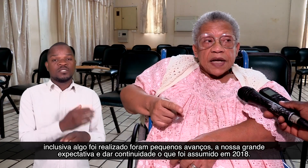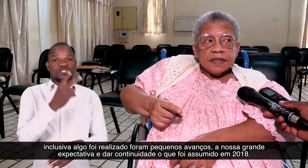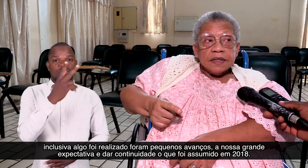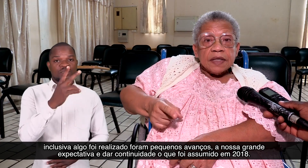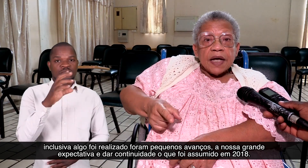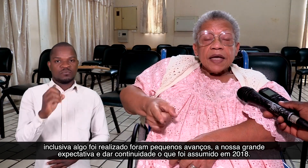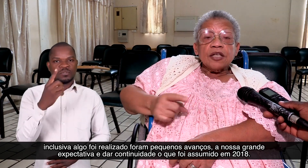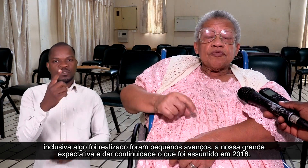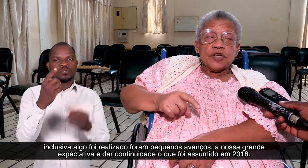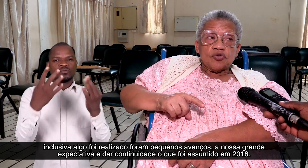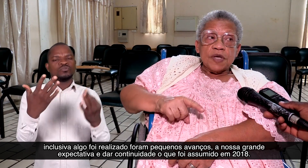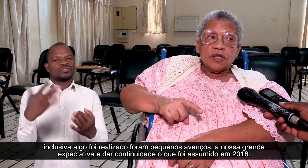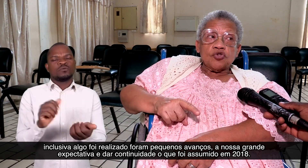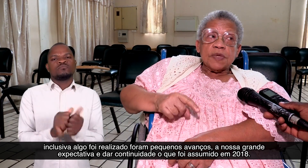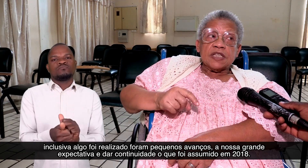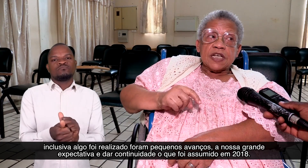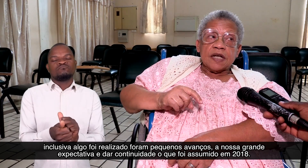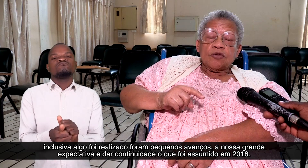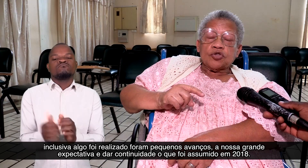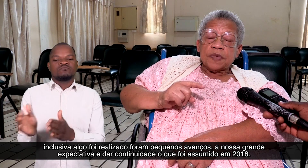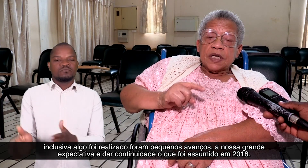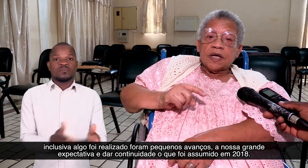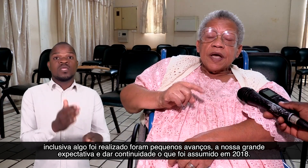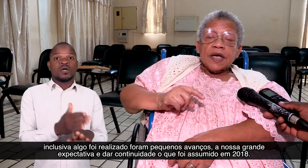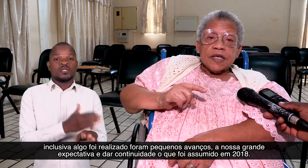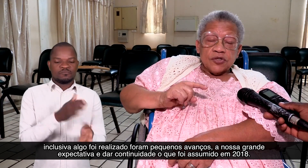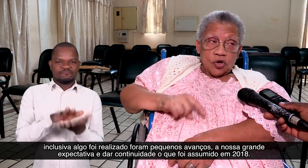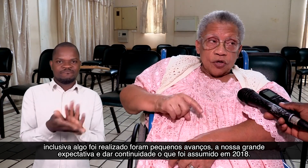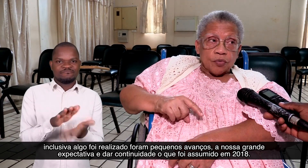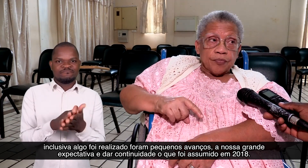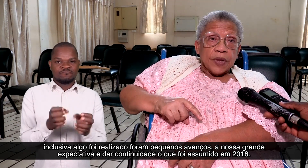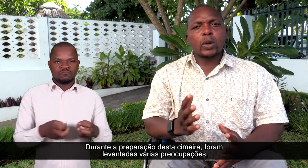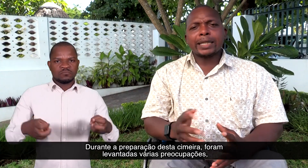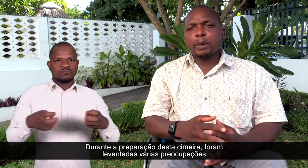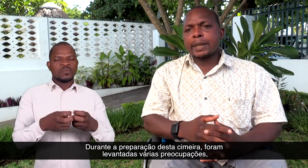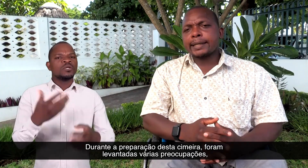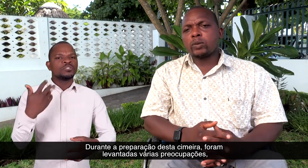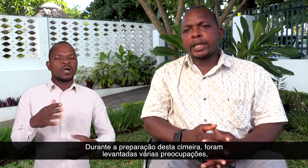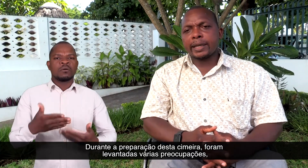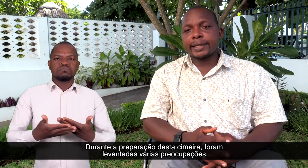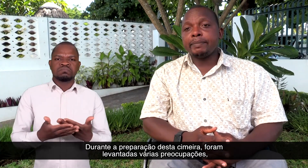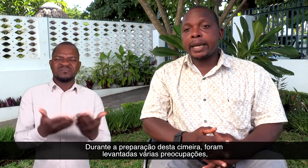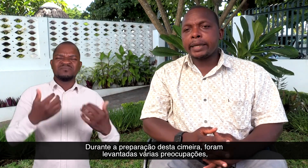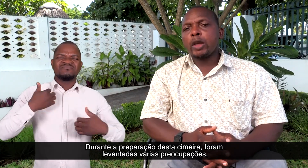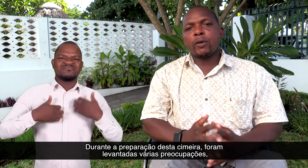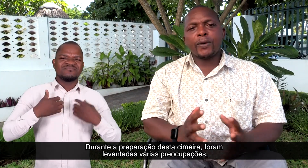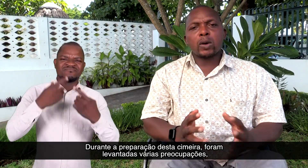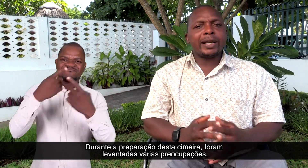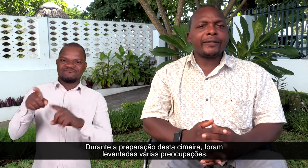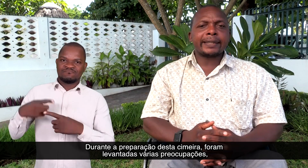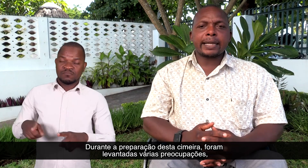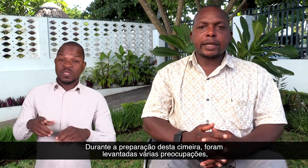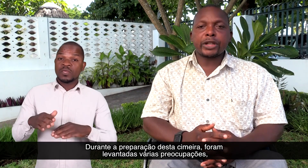continuidade àquilo que foi assumido em 2018. Durante a preparação desta cimeira,